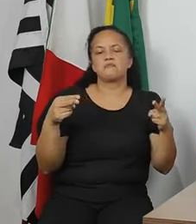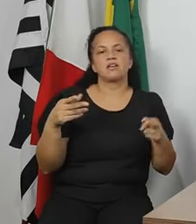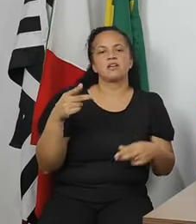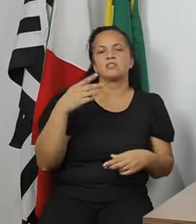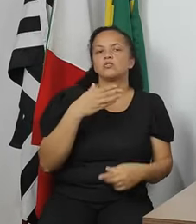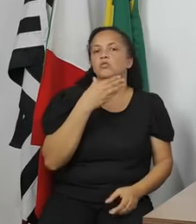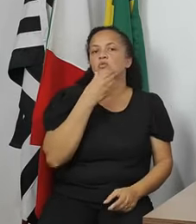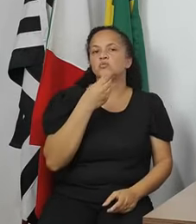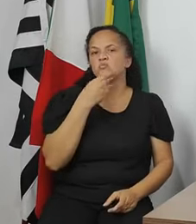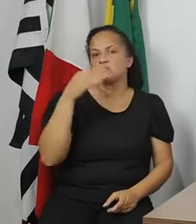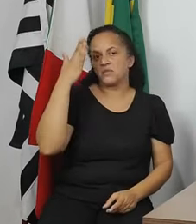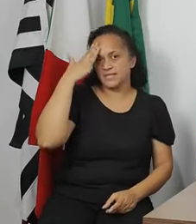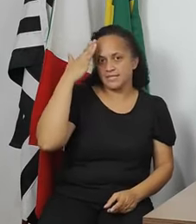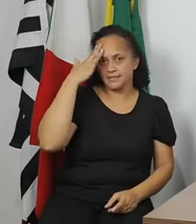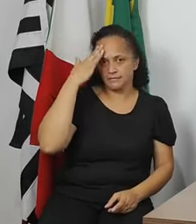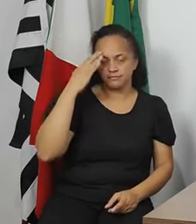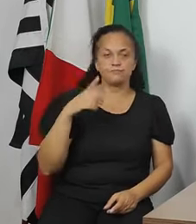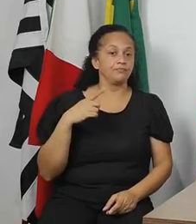Então,